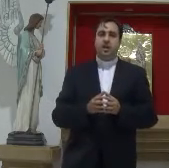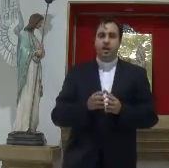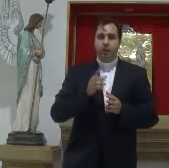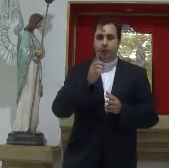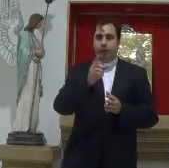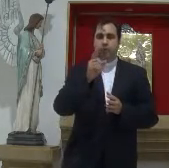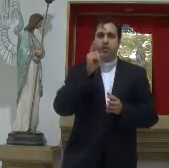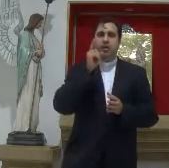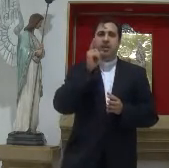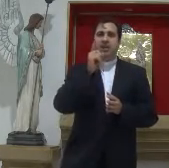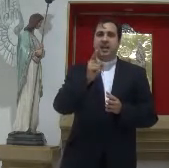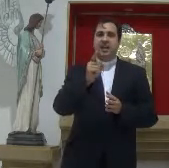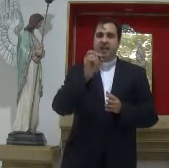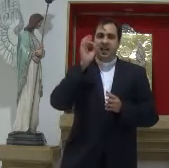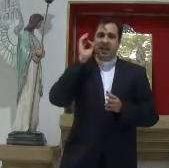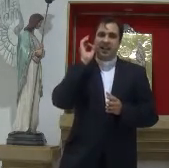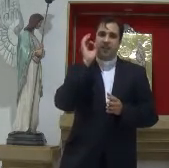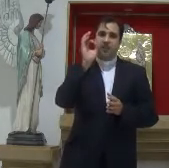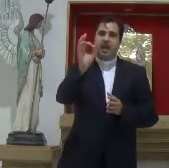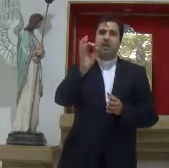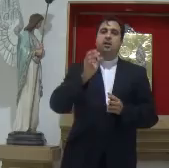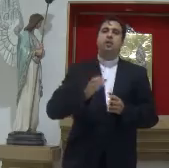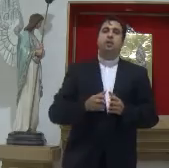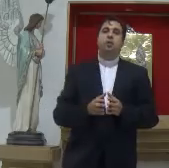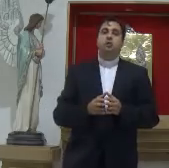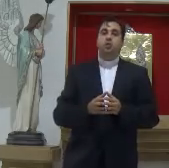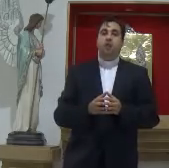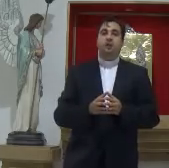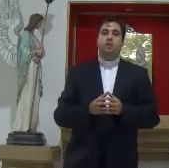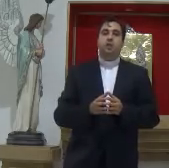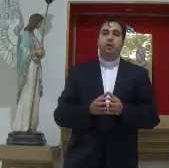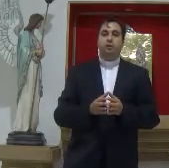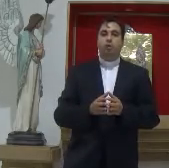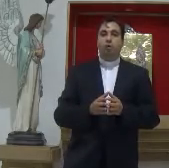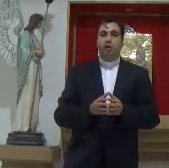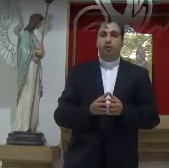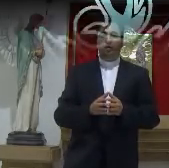dios quiere terminar con su salvación alturas